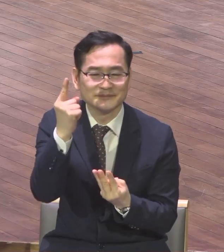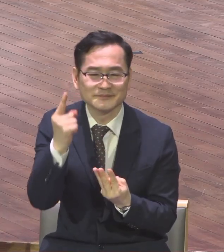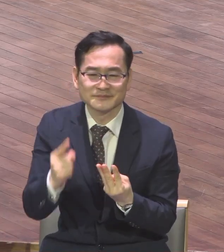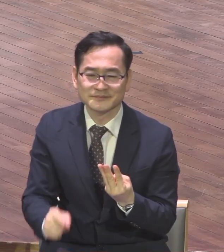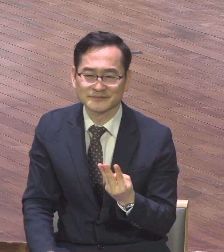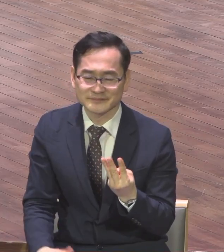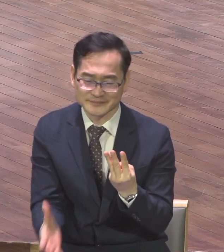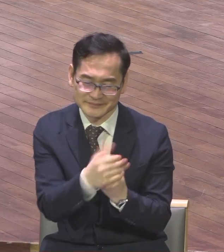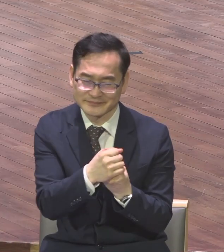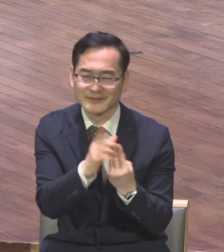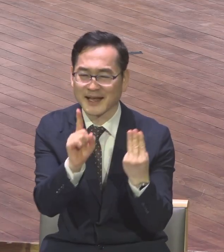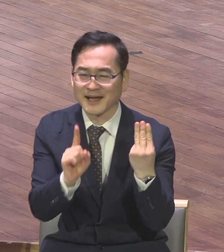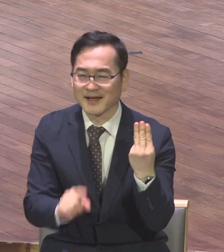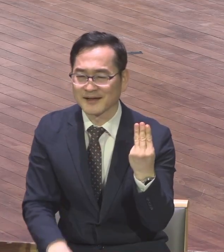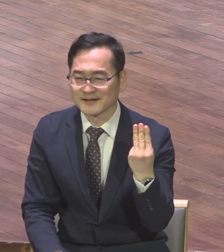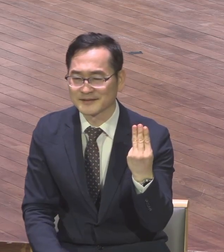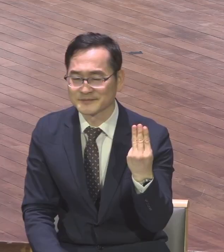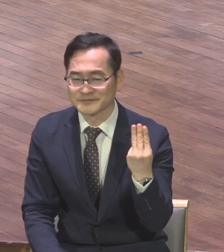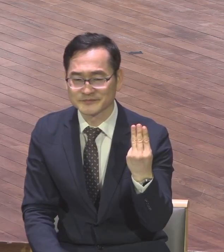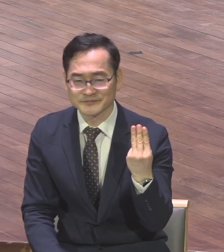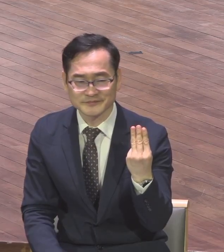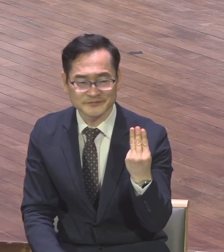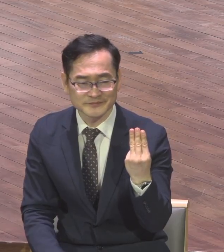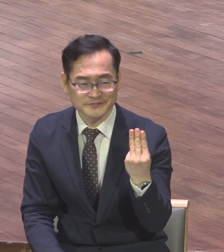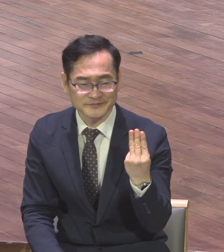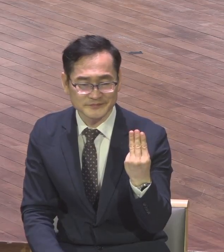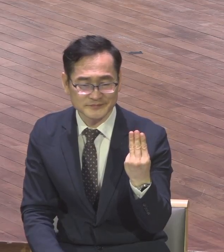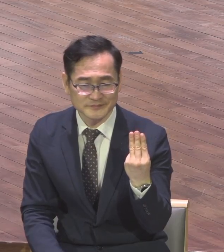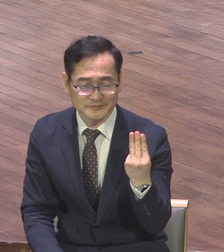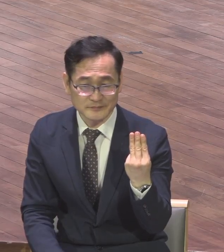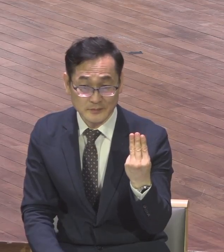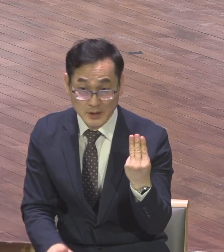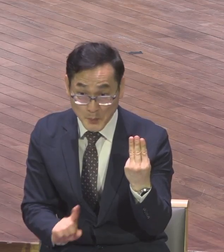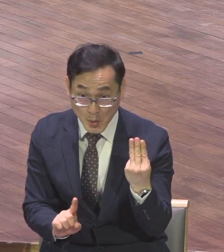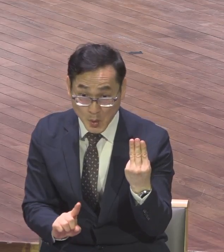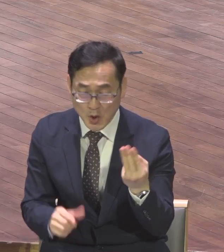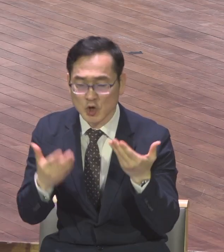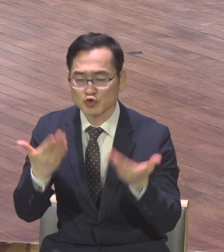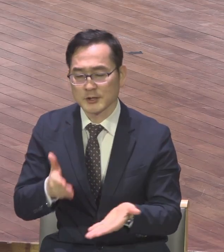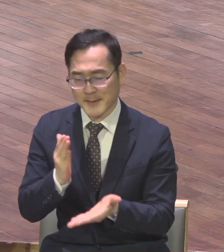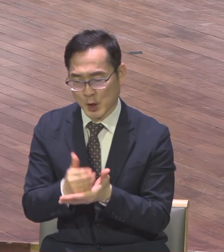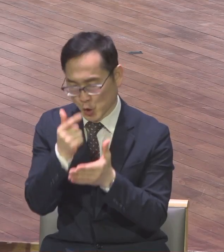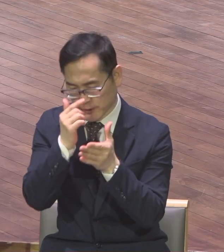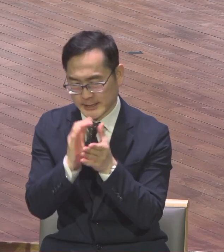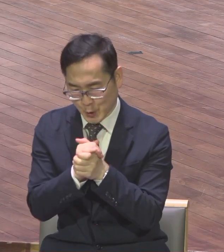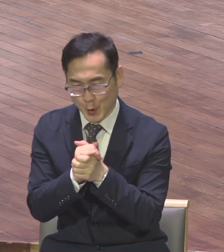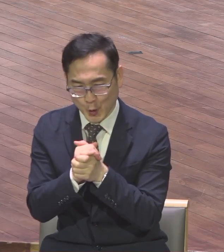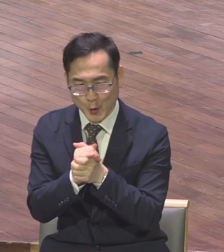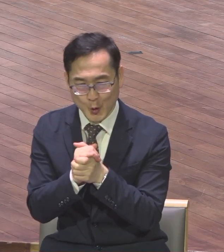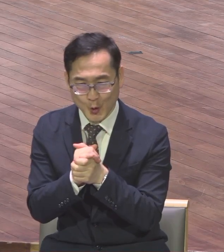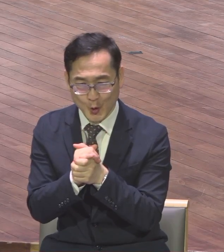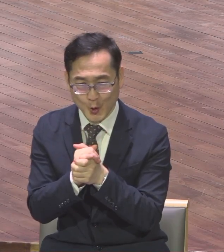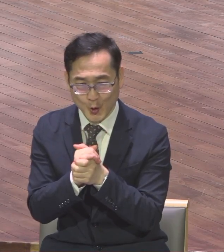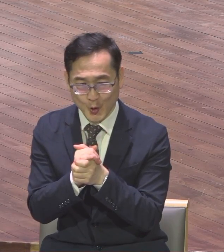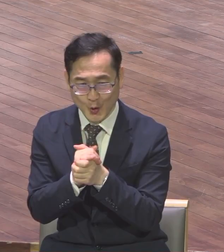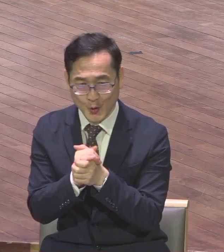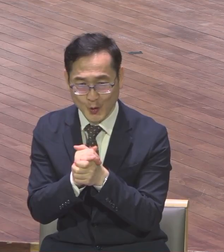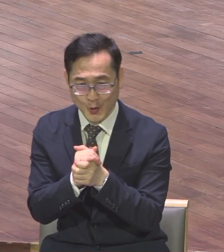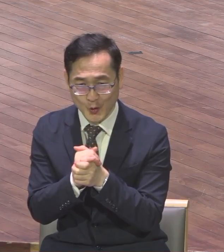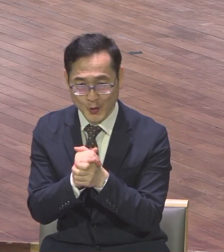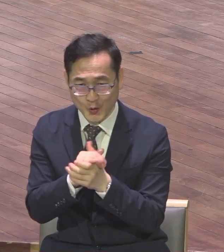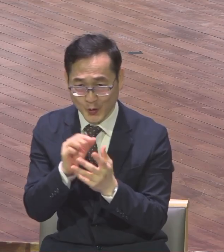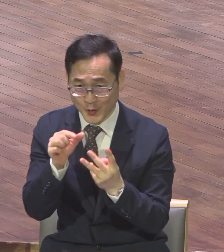한 세트예요. 한 세트. 특별히 뭐요? 쉬지 말고 기도하라. 여기 포인트가